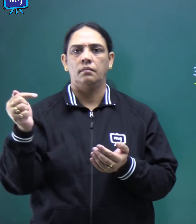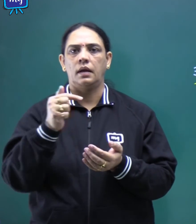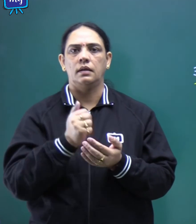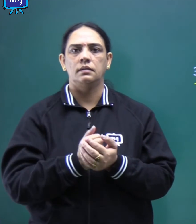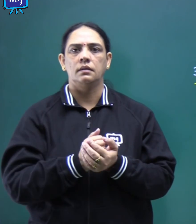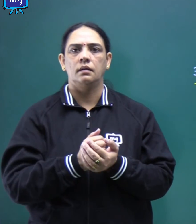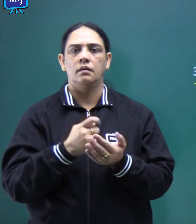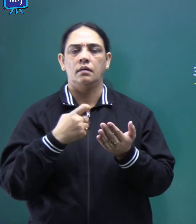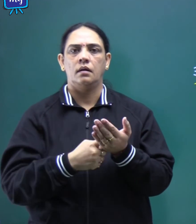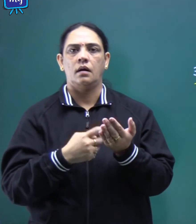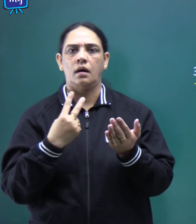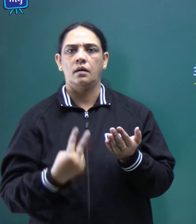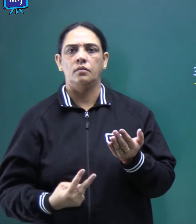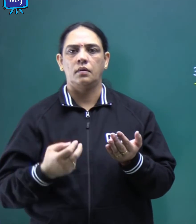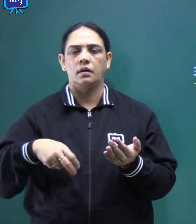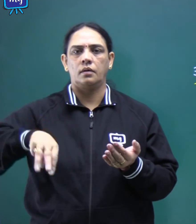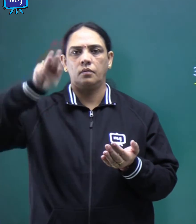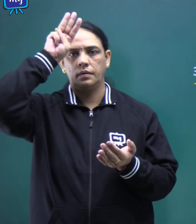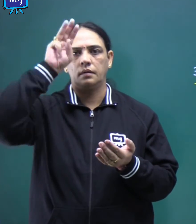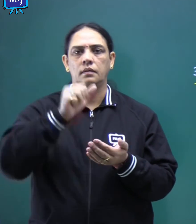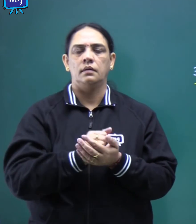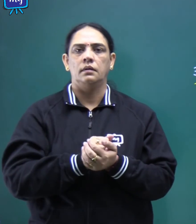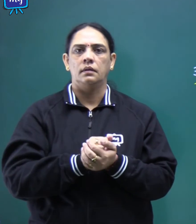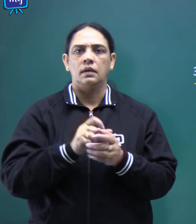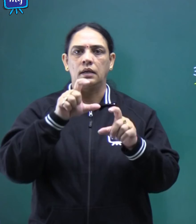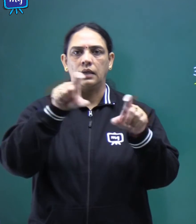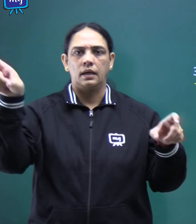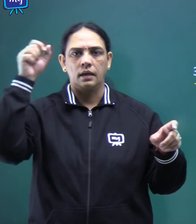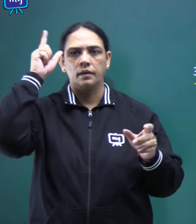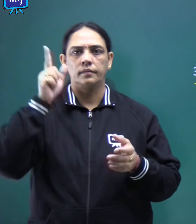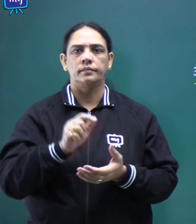माइनस r2 का क्यूब। समझ आ गया।